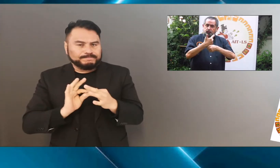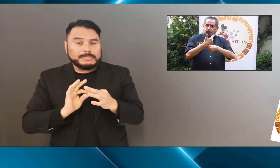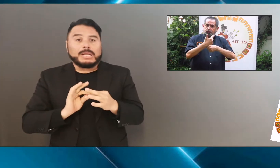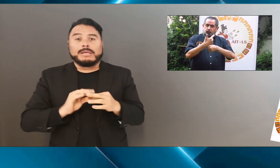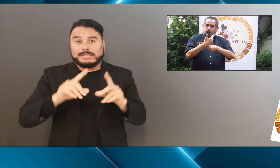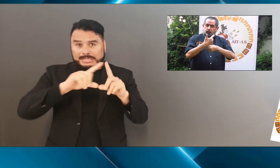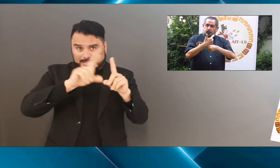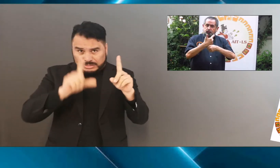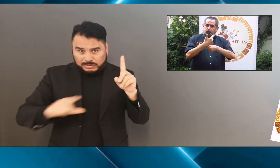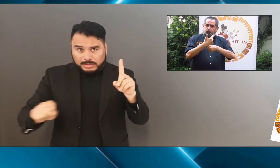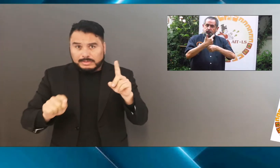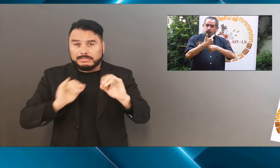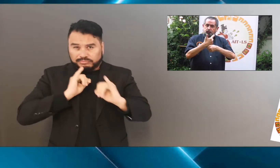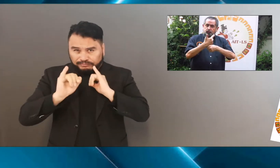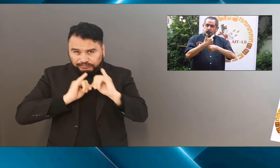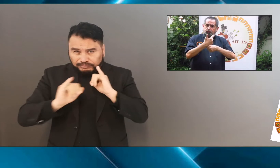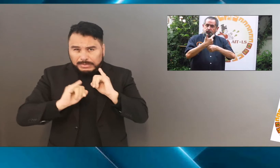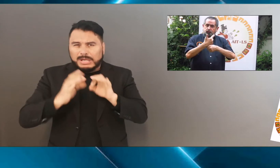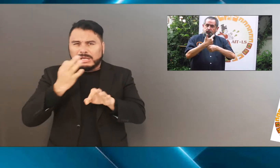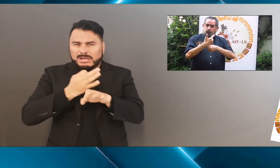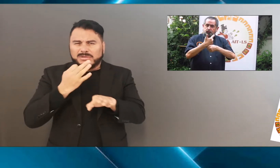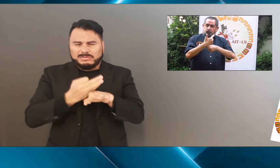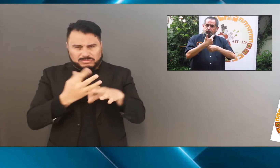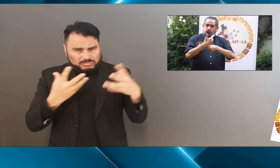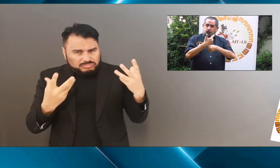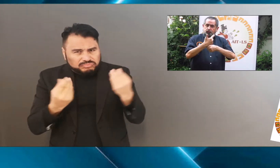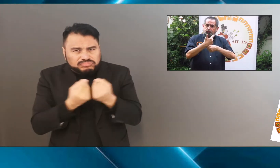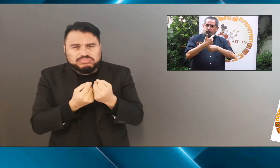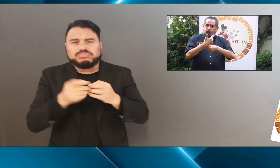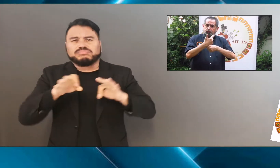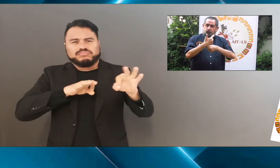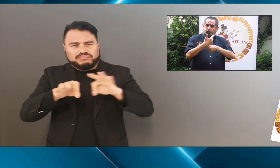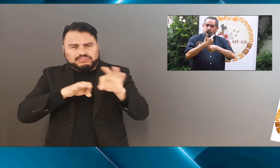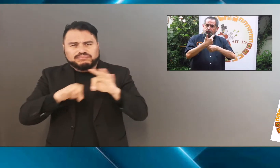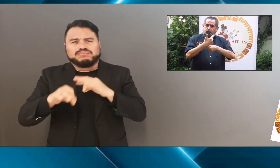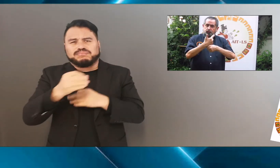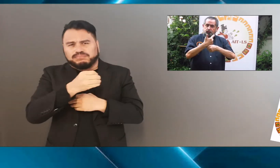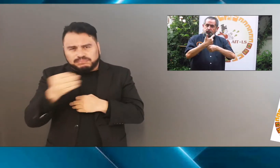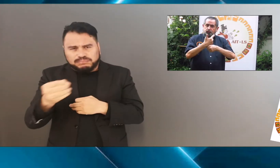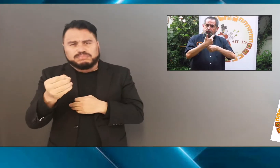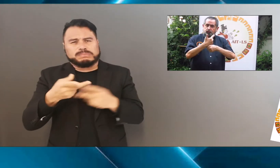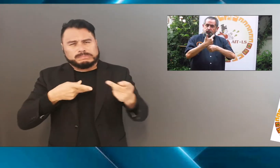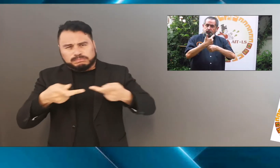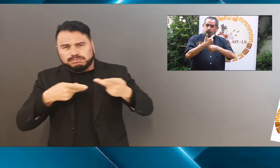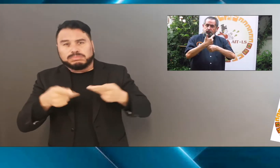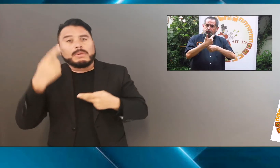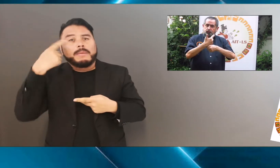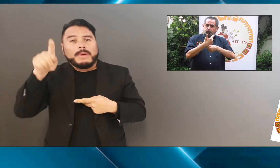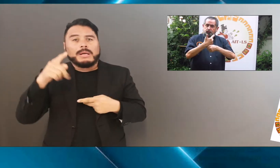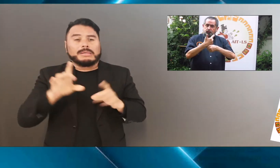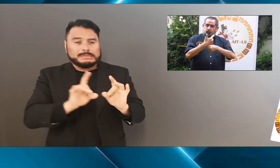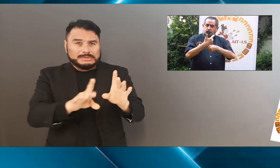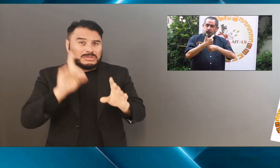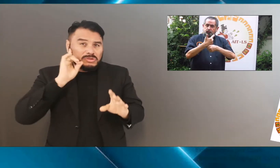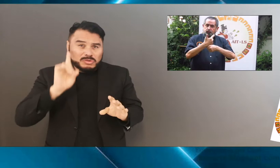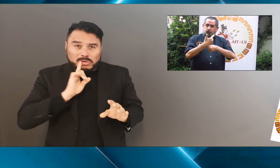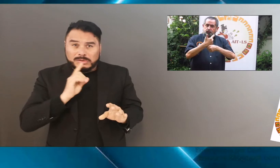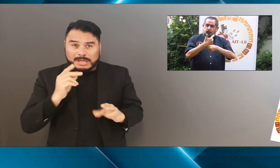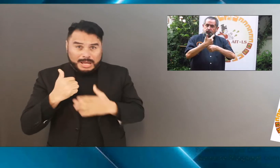Bueno, los intérpretes de lengua de señas del país están trabajando de forma organizada para poder brindar ayuda a las